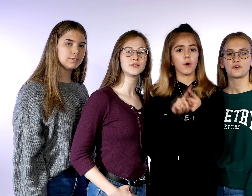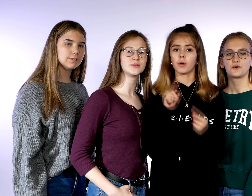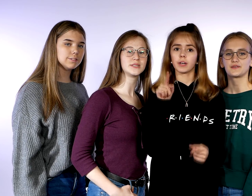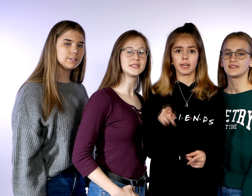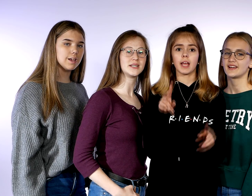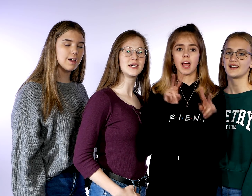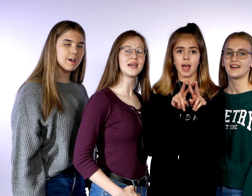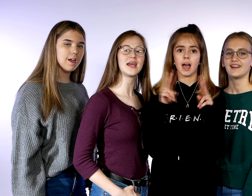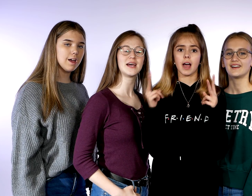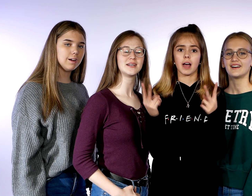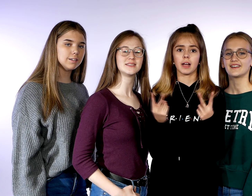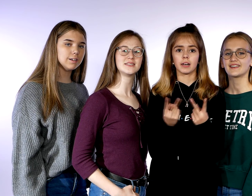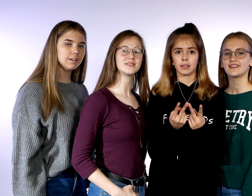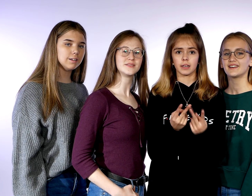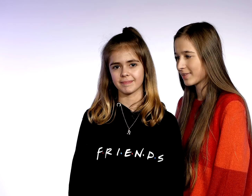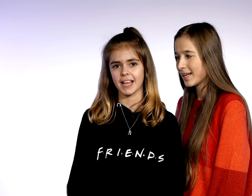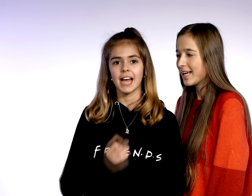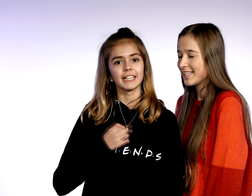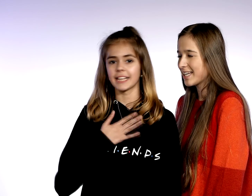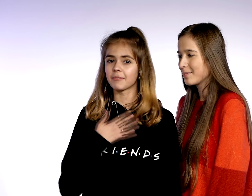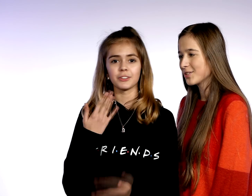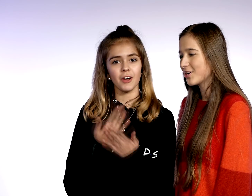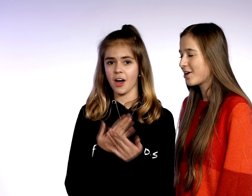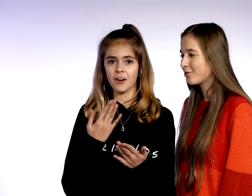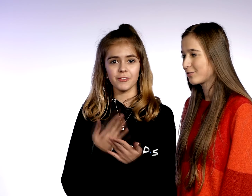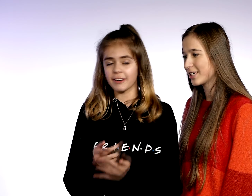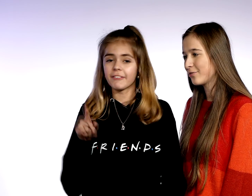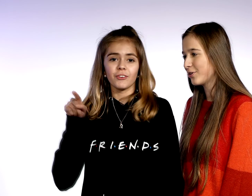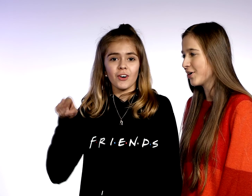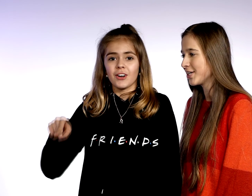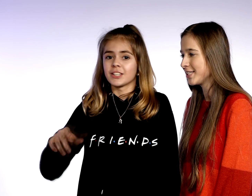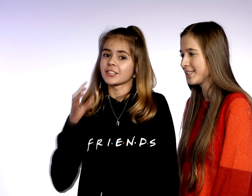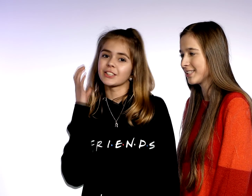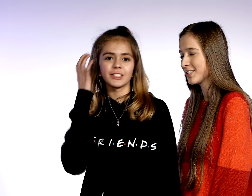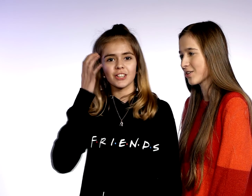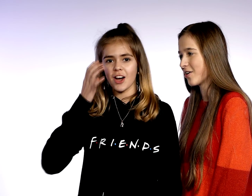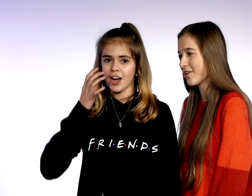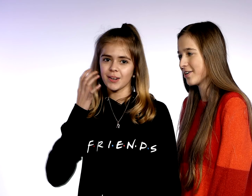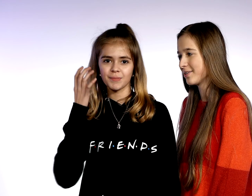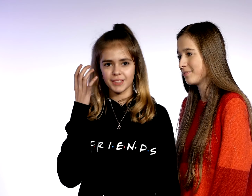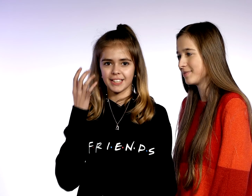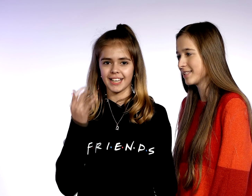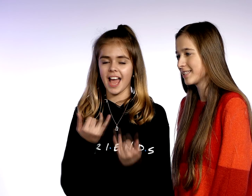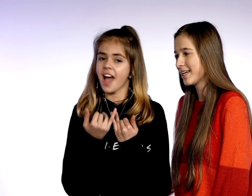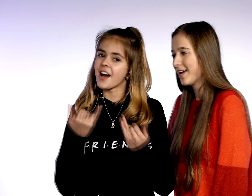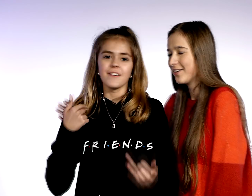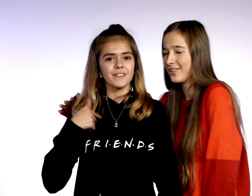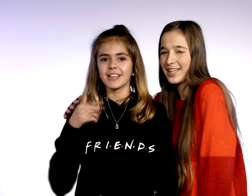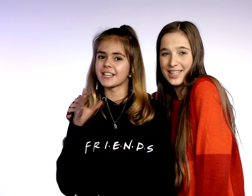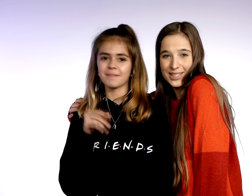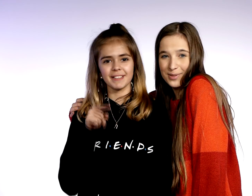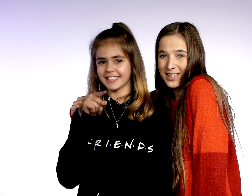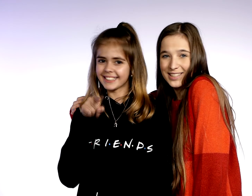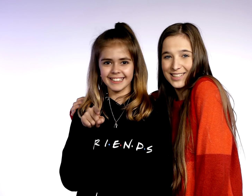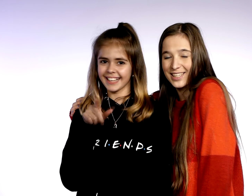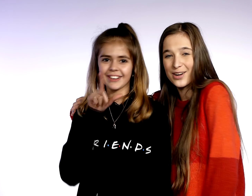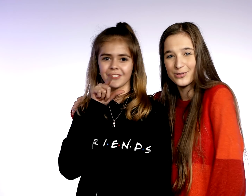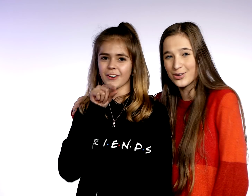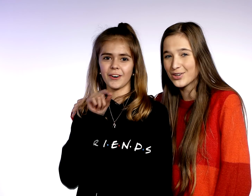und der Erde. Ich hab so oft davon geträumt, wie ich mit dir